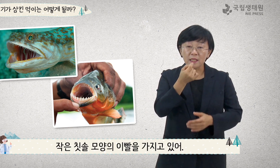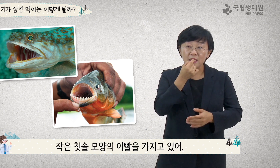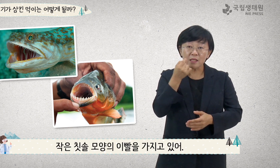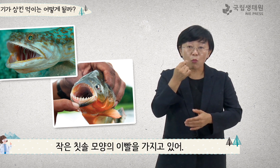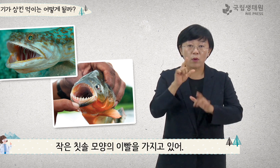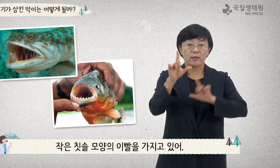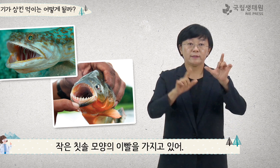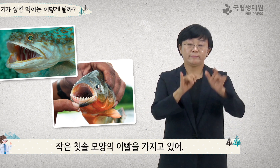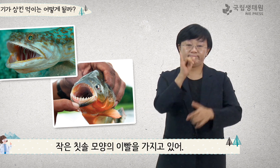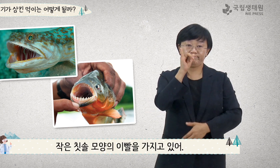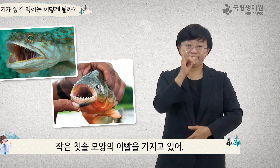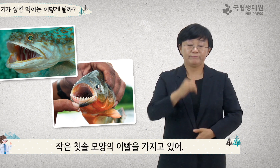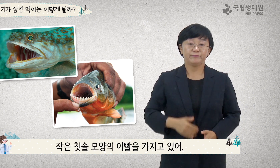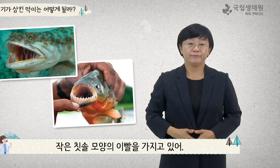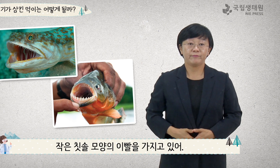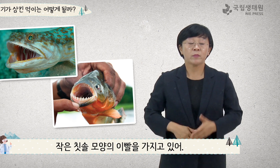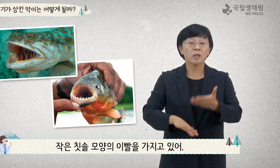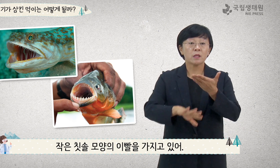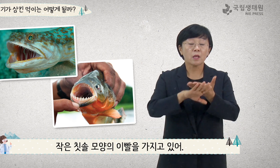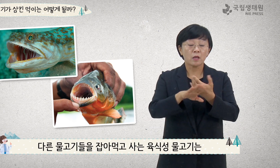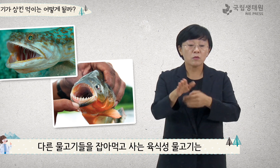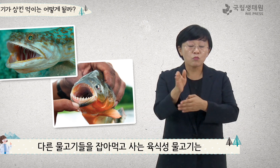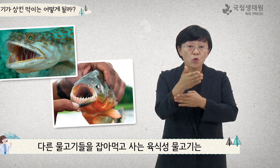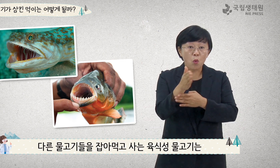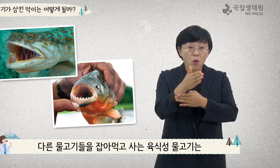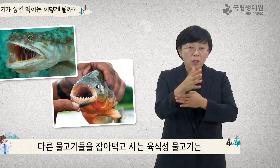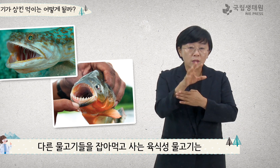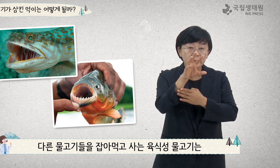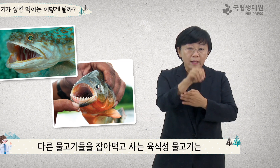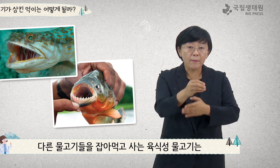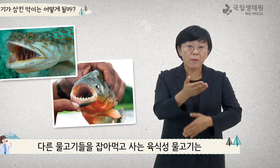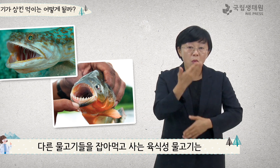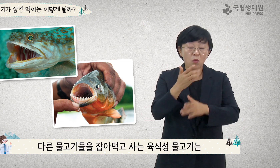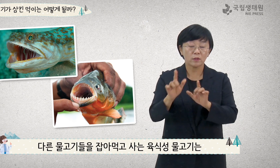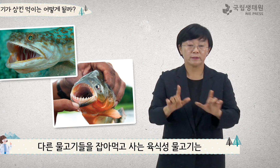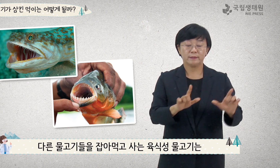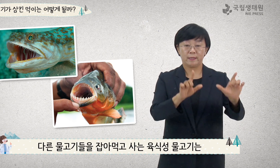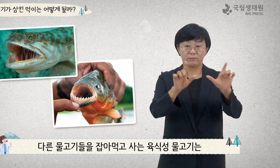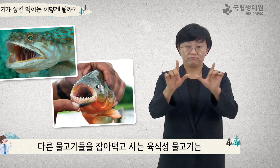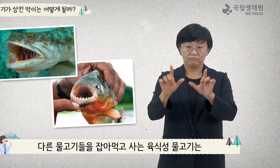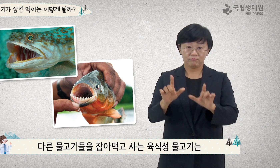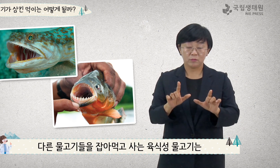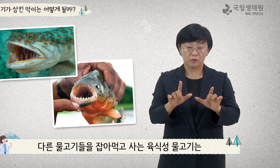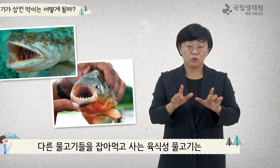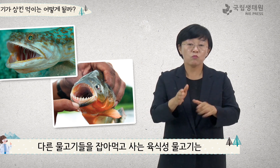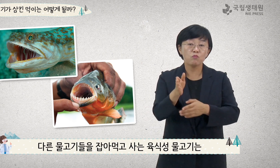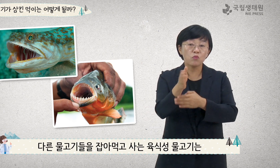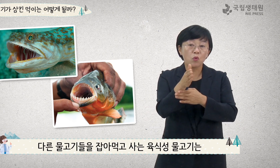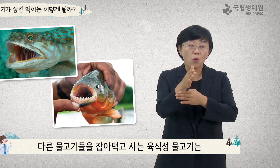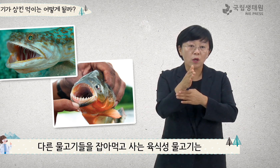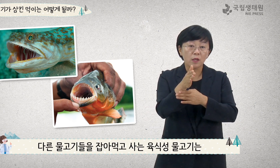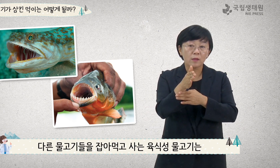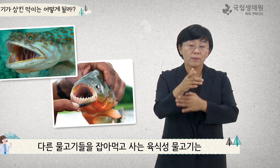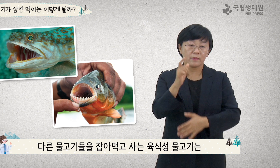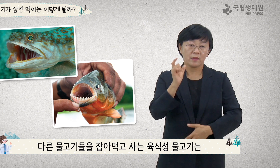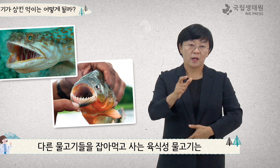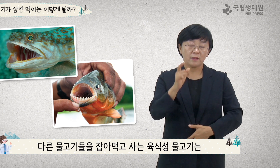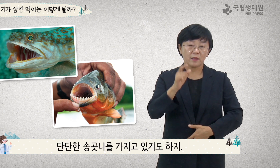작은 칫솔 모양의 이빨을 가지고 있어. 다른 물고기들을 잡아먹고 사는 육식성